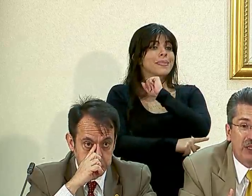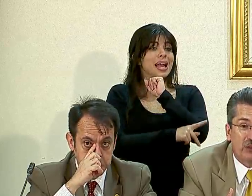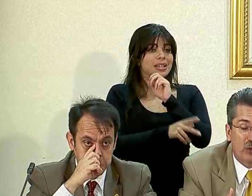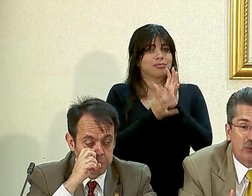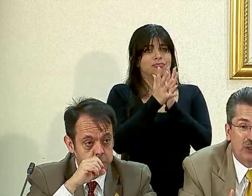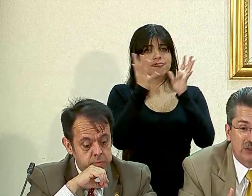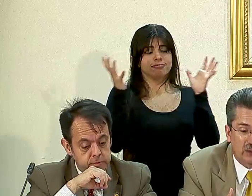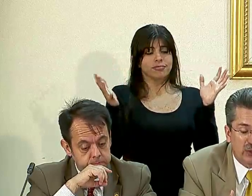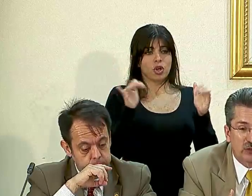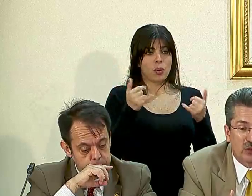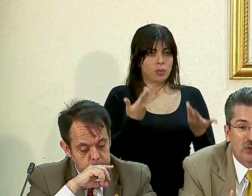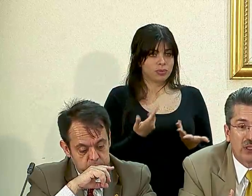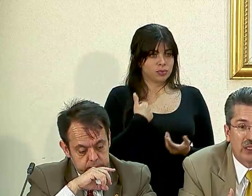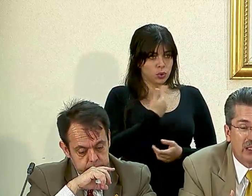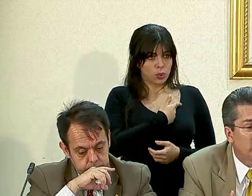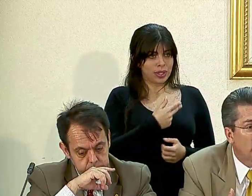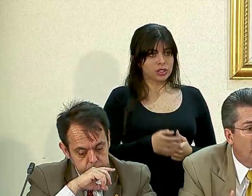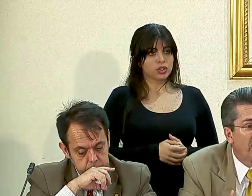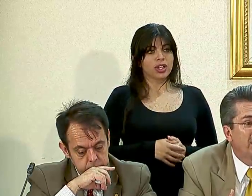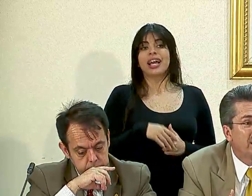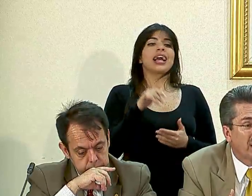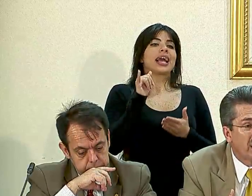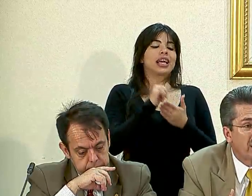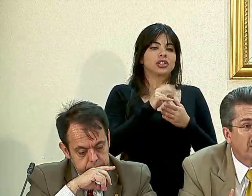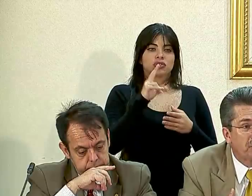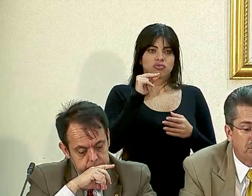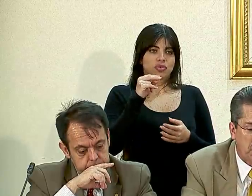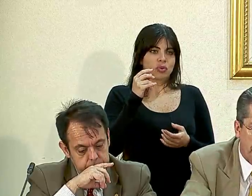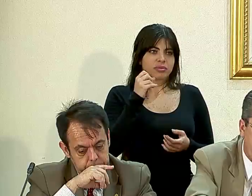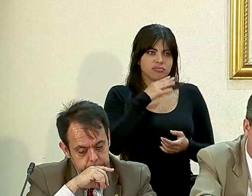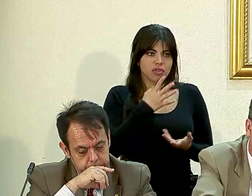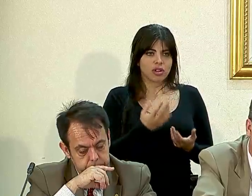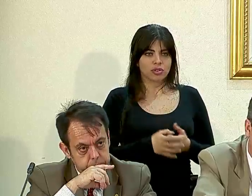muy abierto como es el nuestro, que eso no es de extrañar.